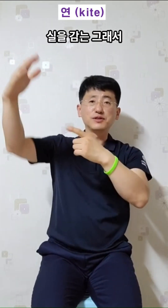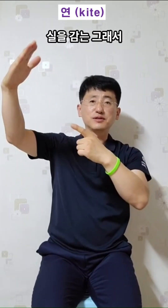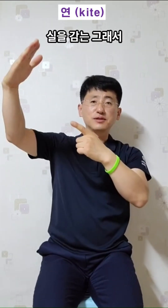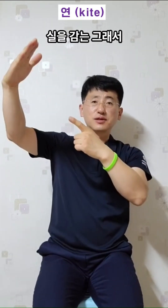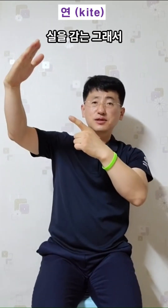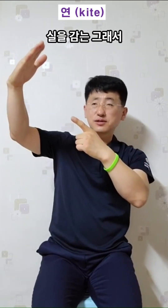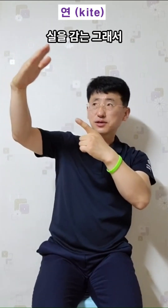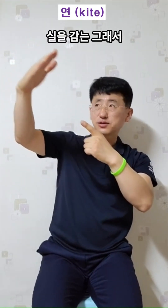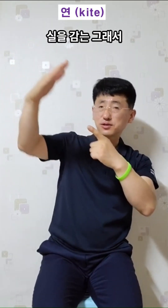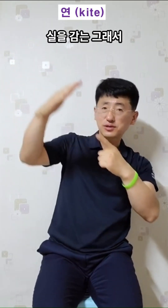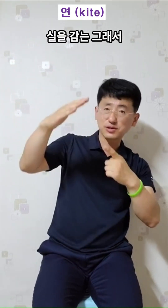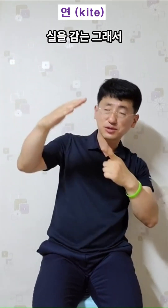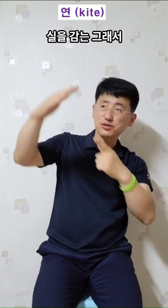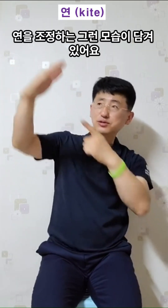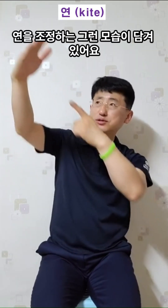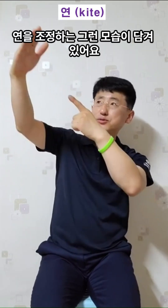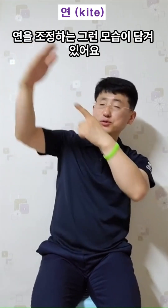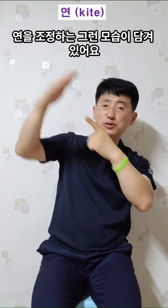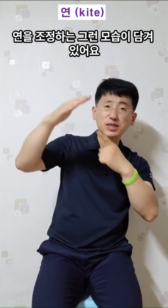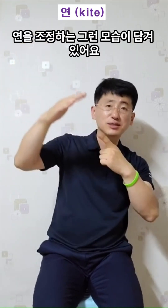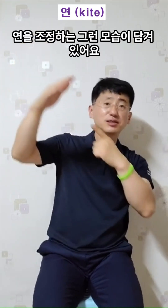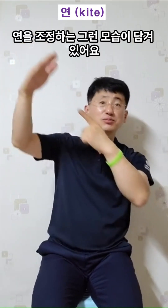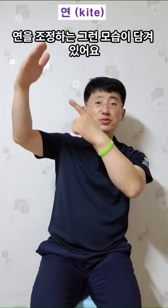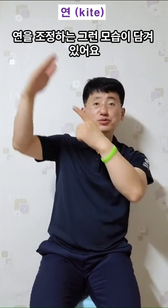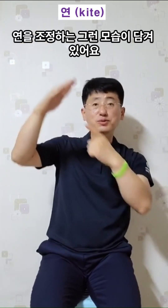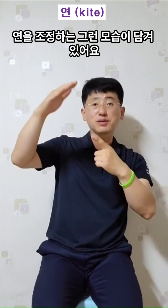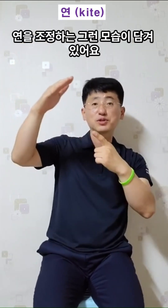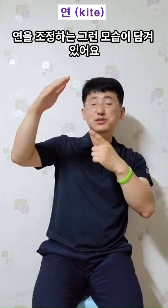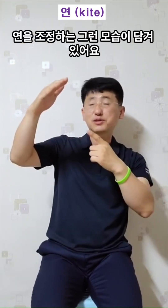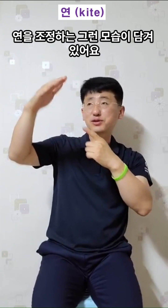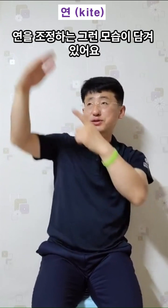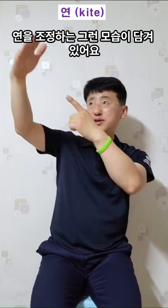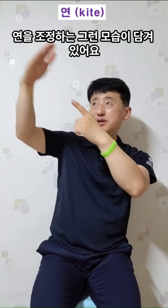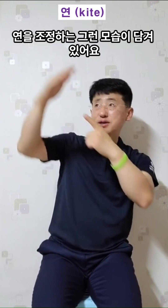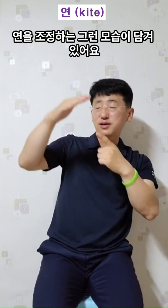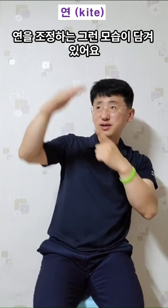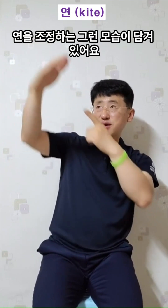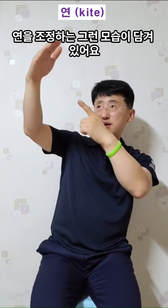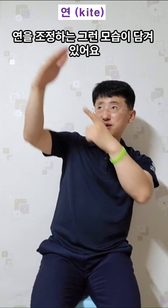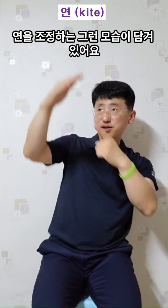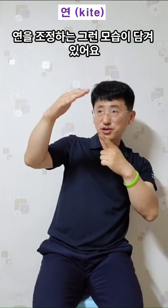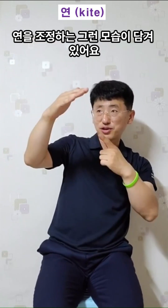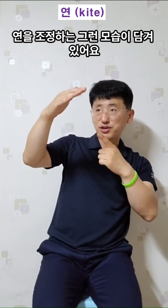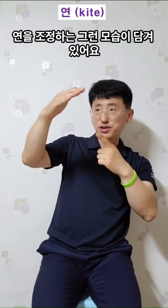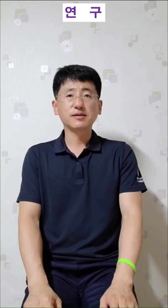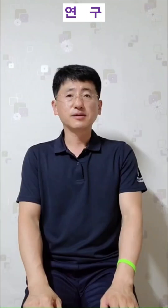감는, 그래서 연을 조정하는 그런 모습이 담겨 있어요. 연.